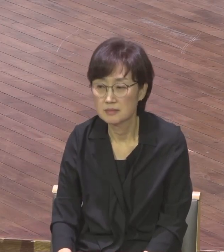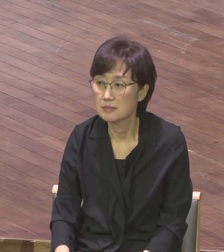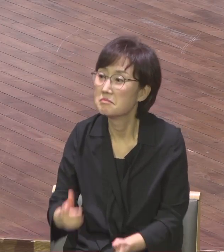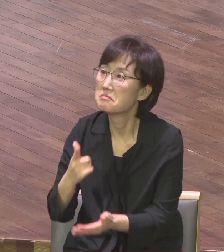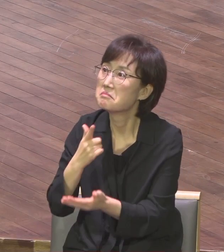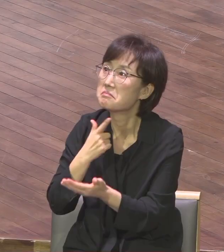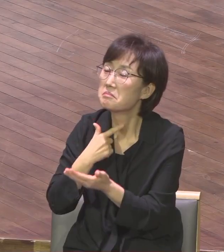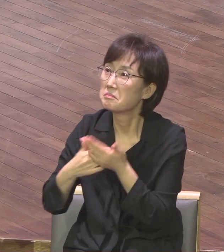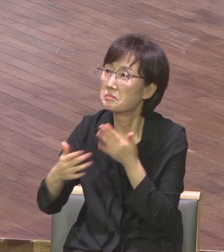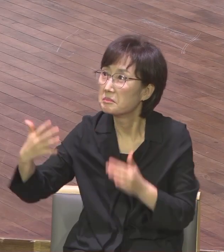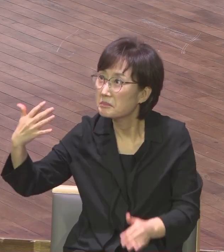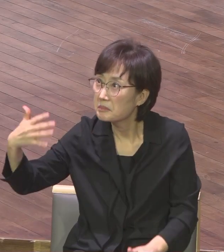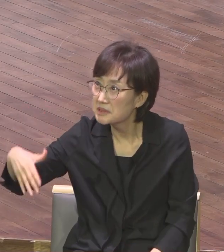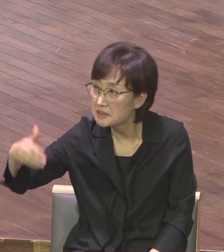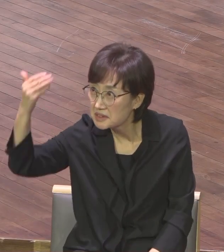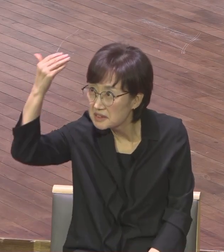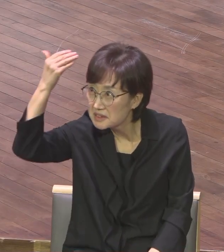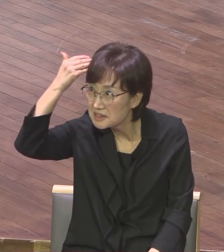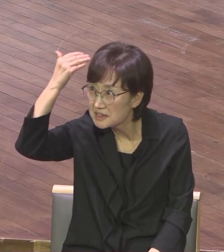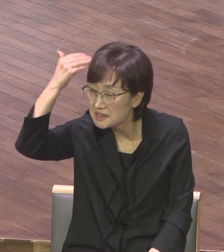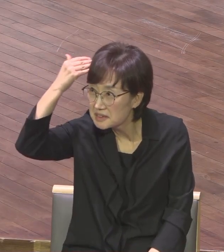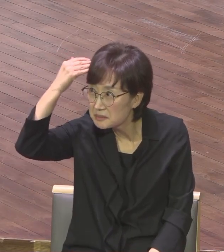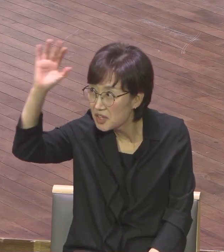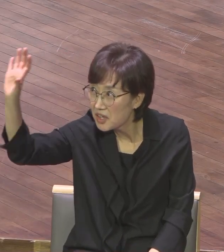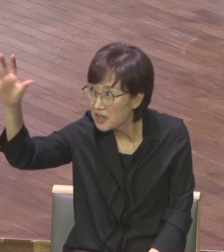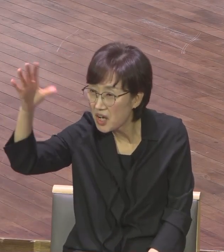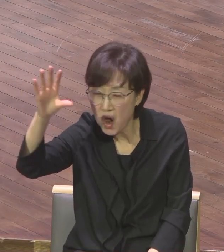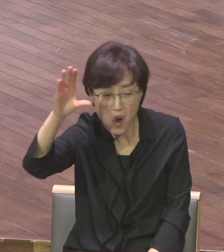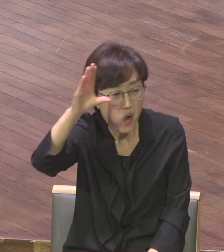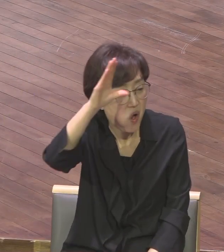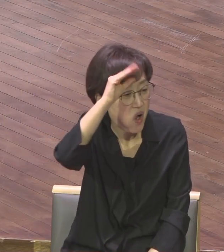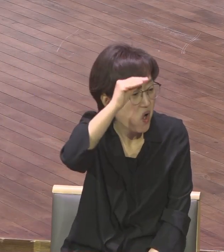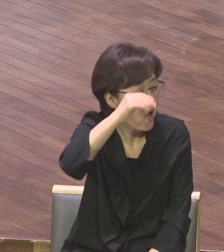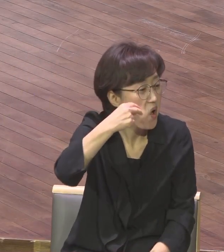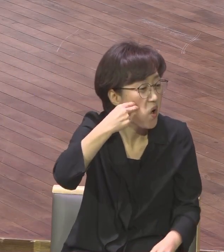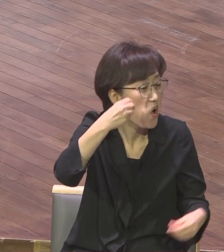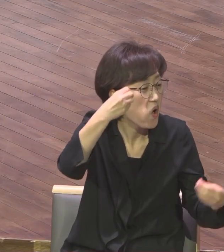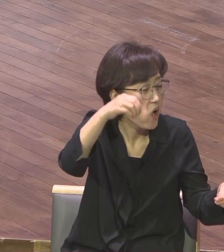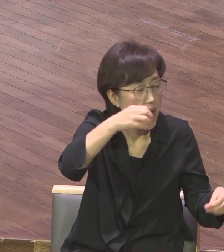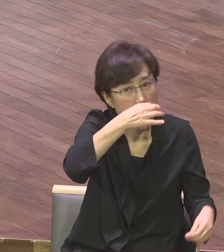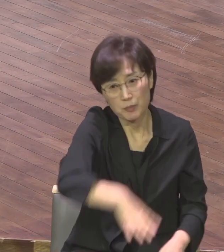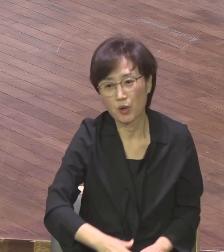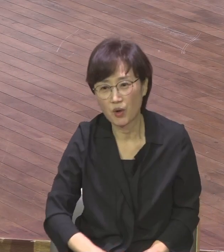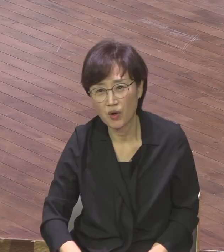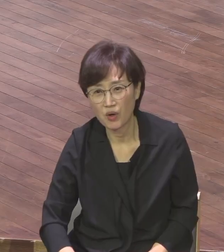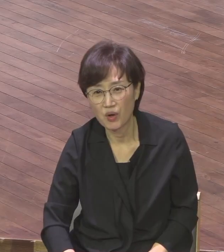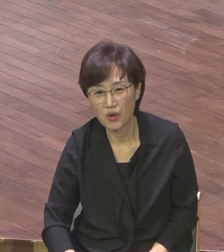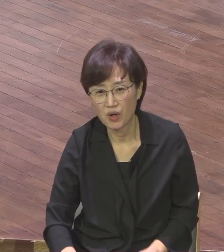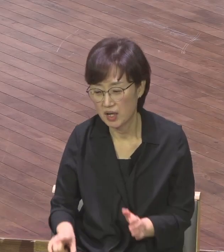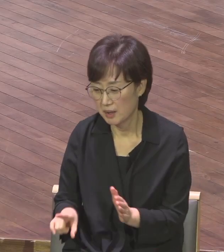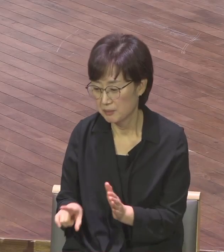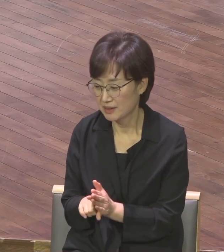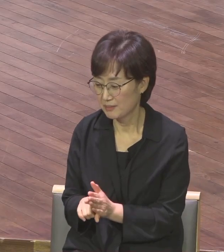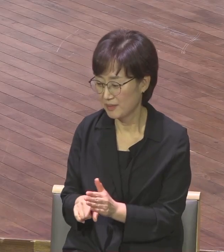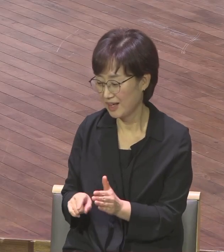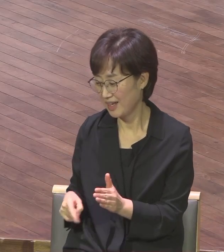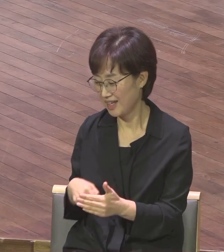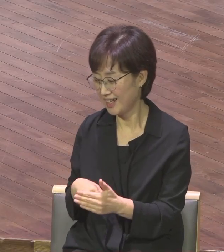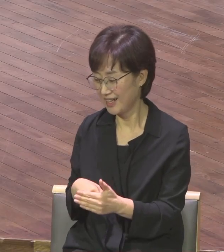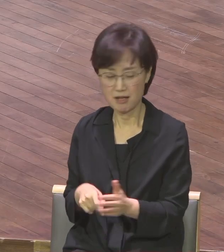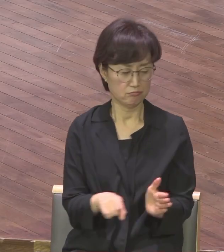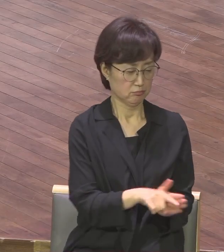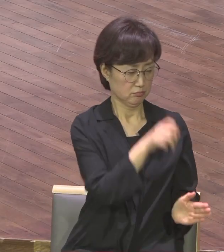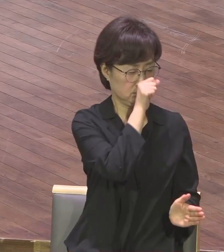체험을 못 해놓으니까 힘들지. 흉내 날라 그러니까, 척하려 그러니까, 뻥인데 척하려 그러니까 엄청